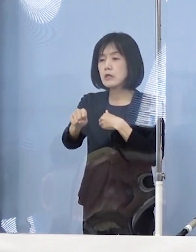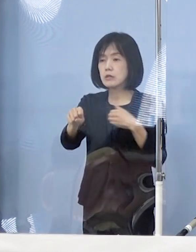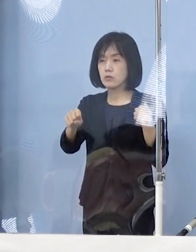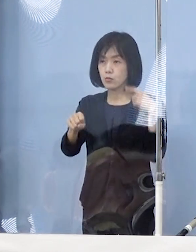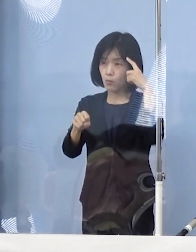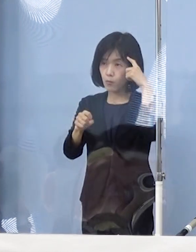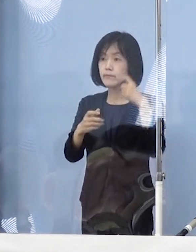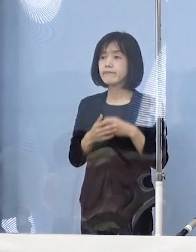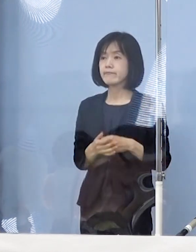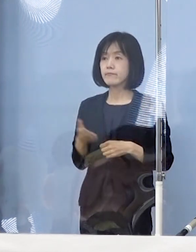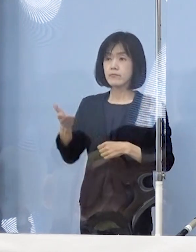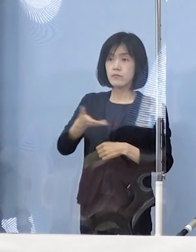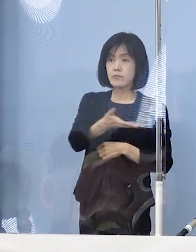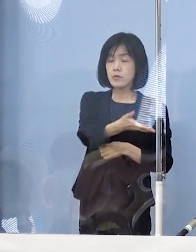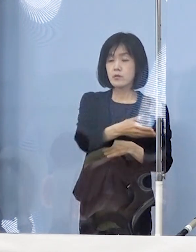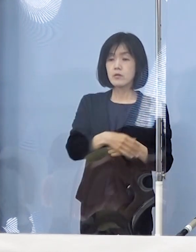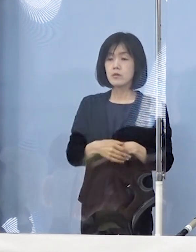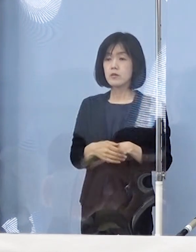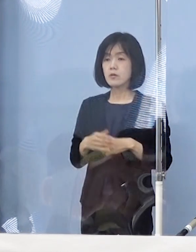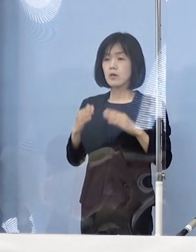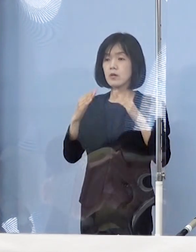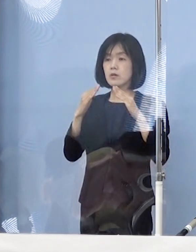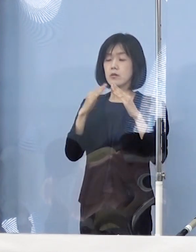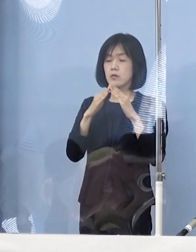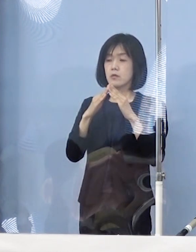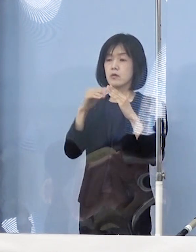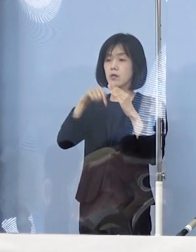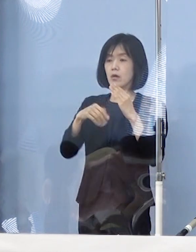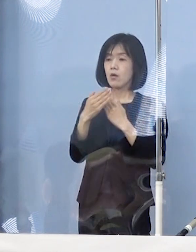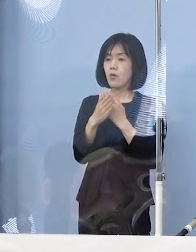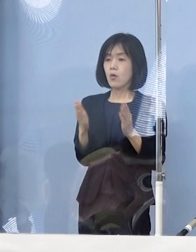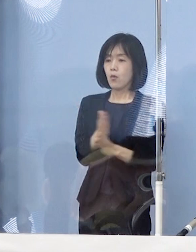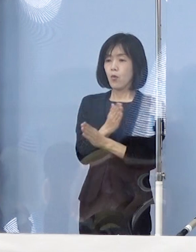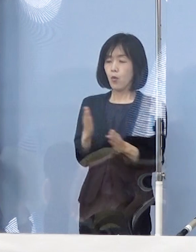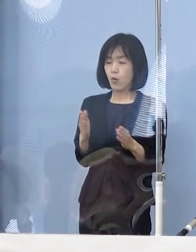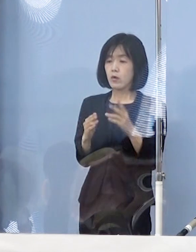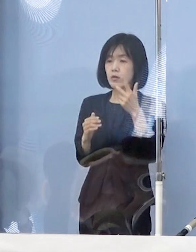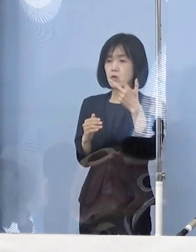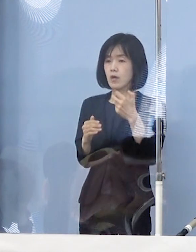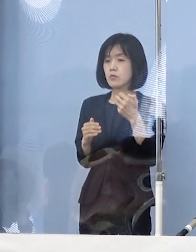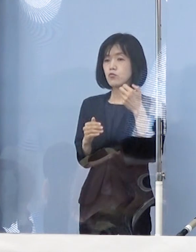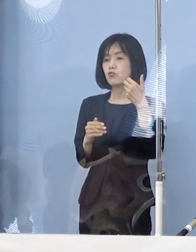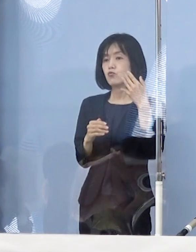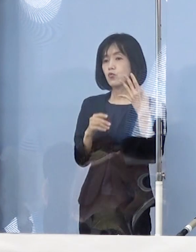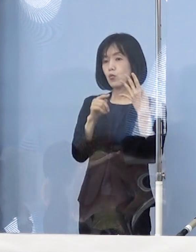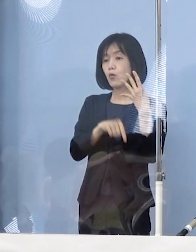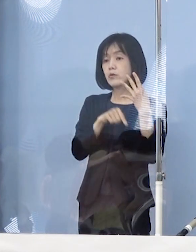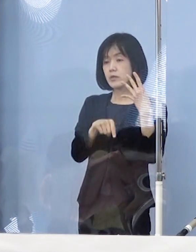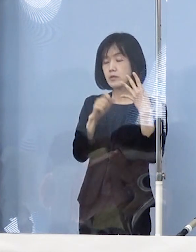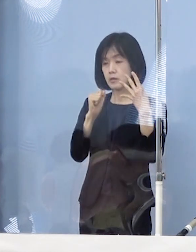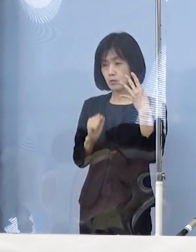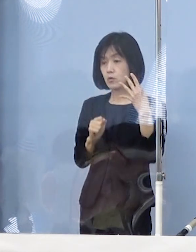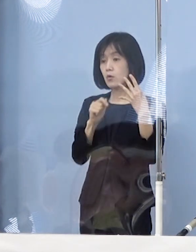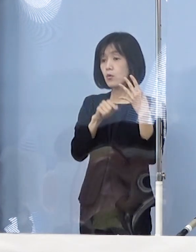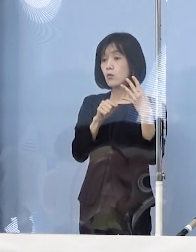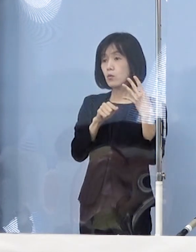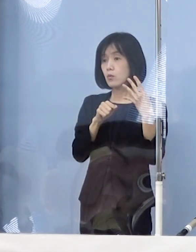あと、今回自宅健康観察者数が74人となっていますけれども、この74人の方